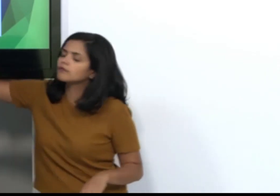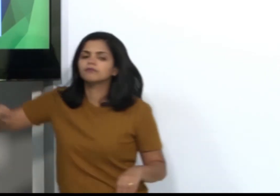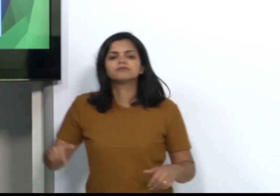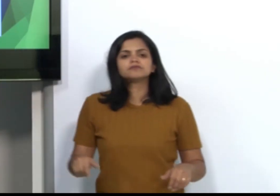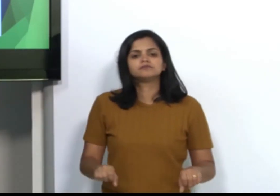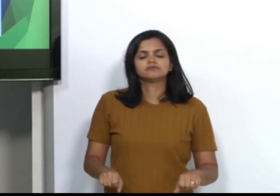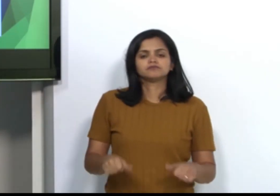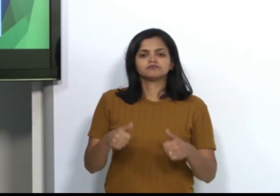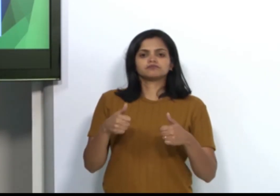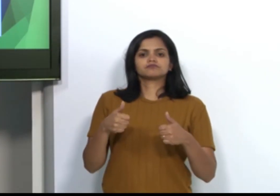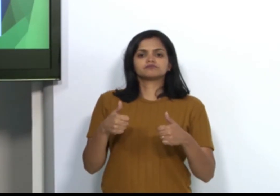Aqui é a sequência.